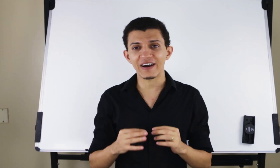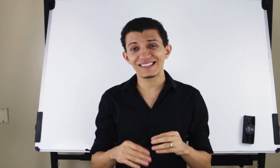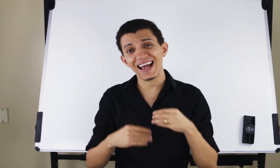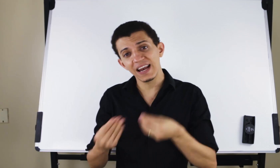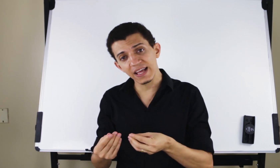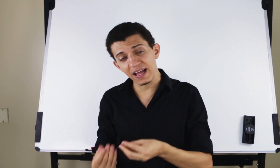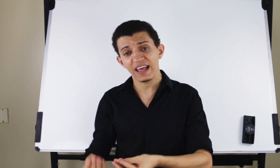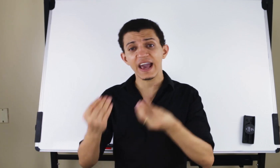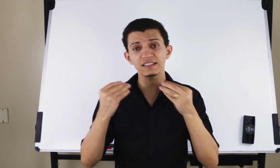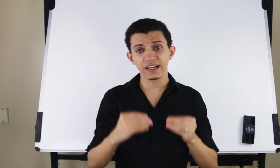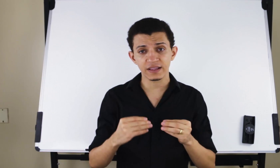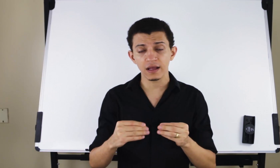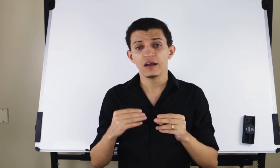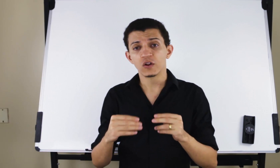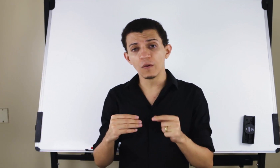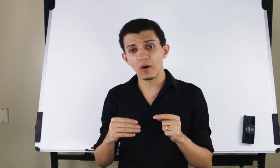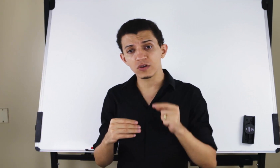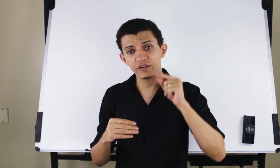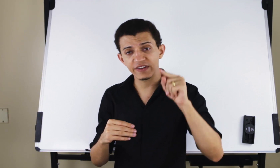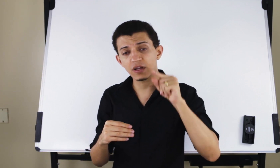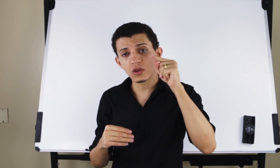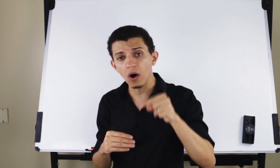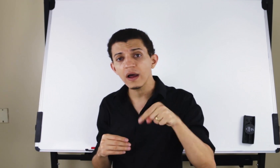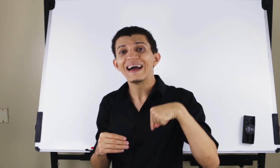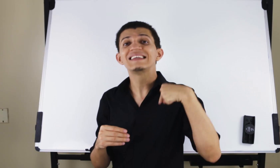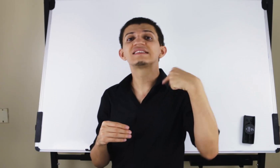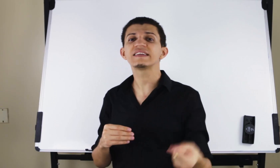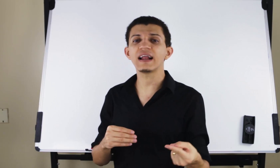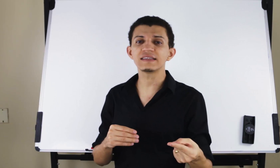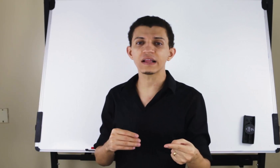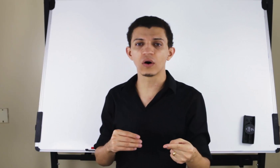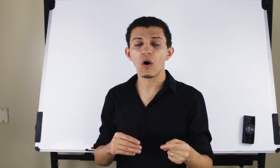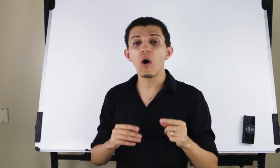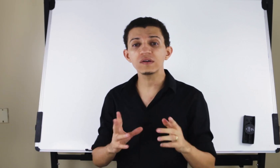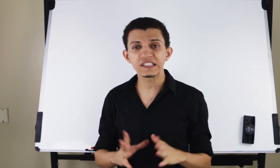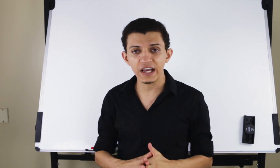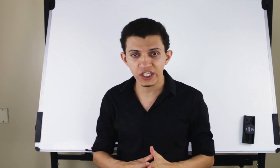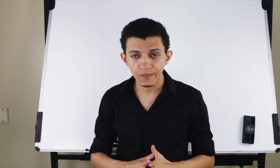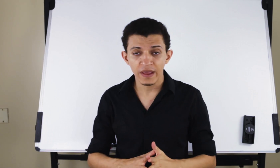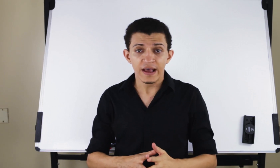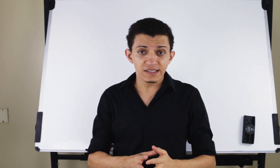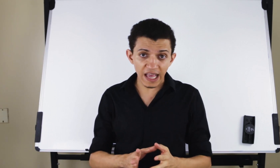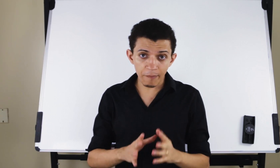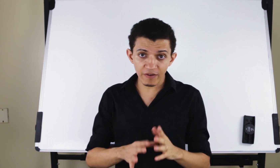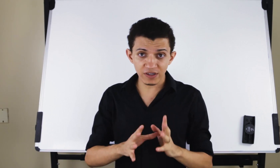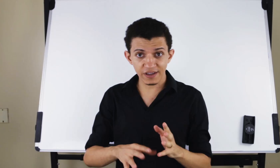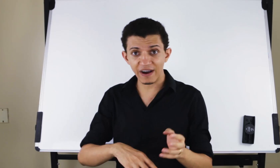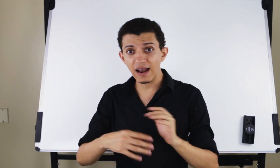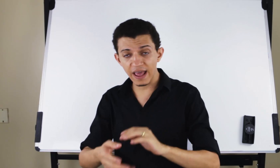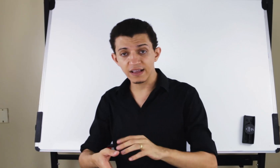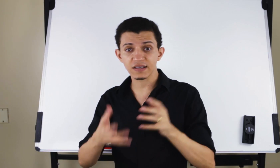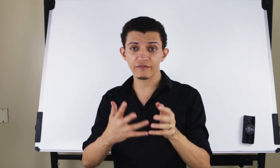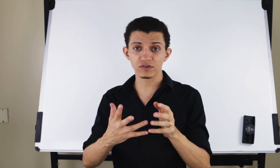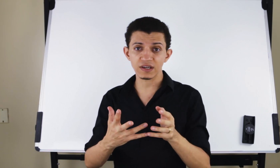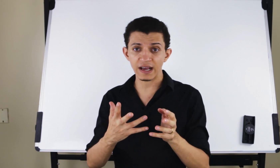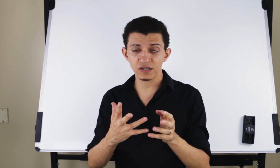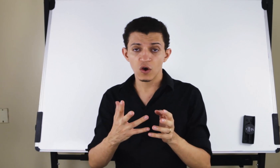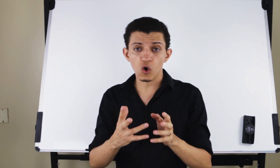ser lida e escrita do ponto de vista do sinalizador, ou seja, sempre você vai ler e escrever os sinais como